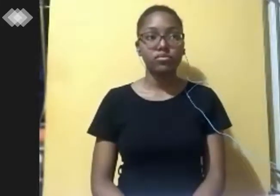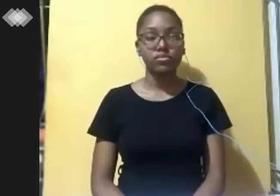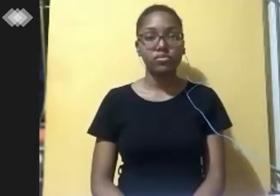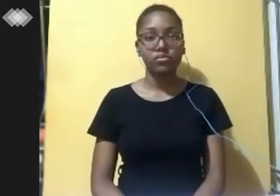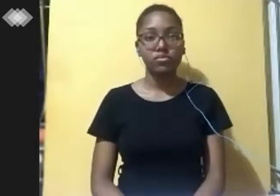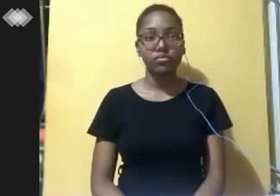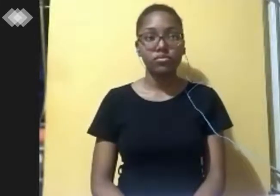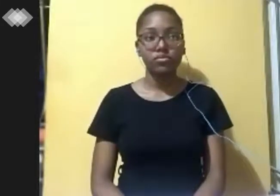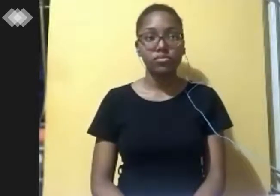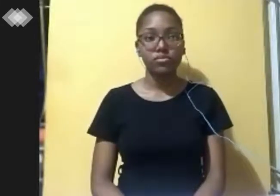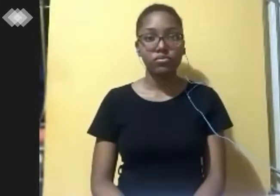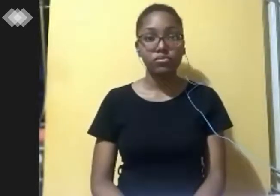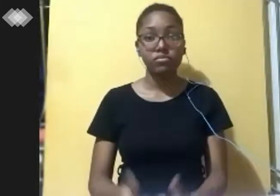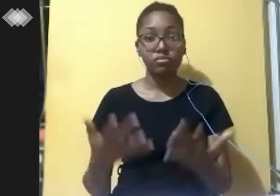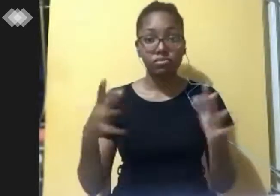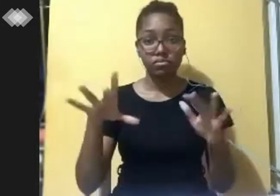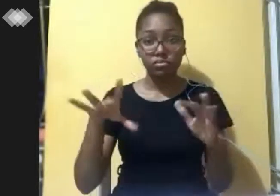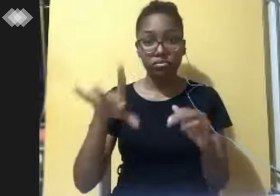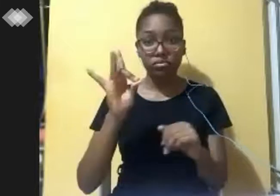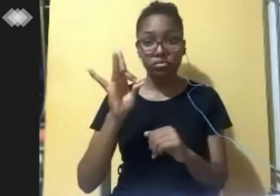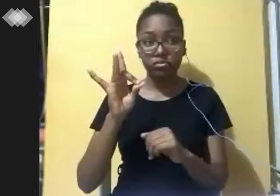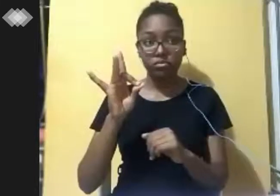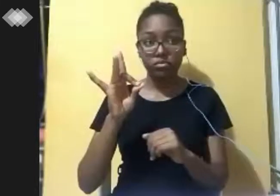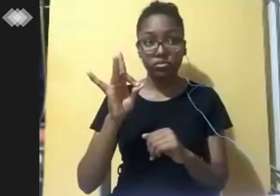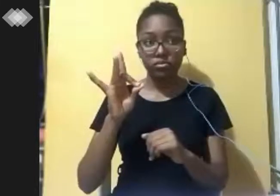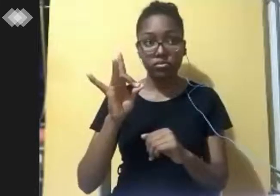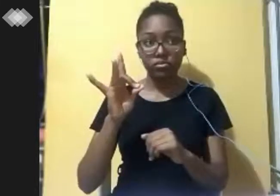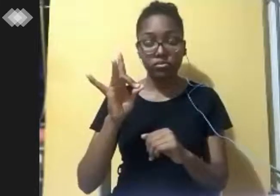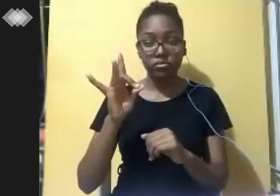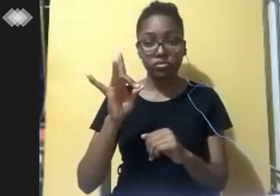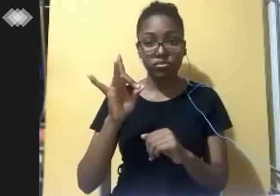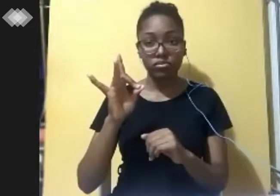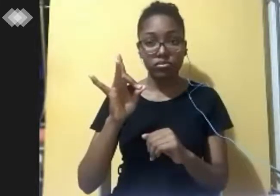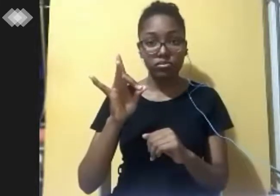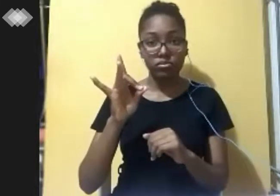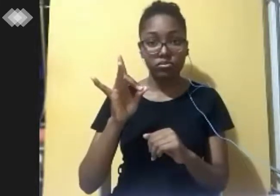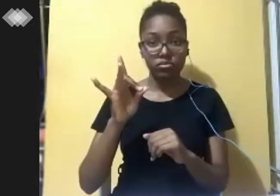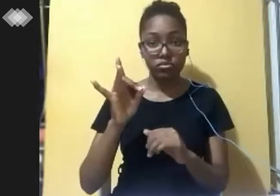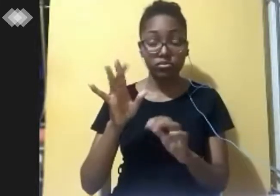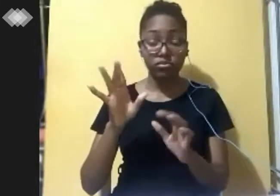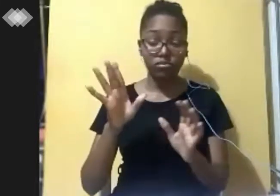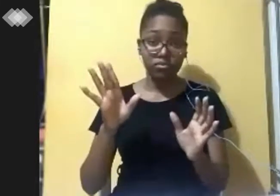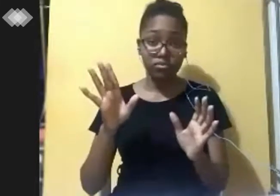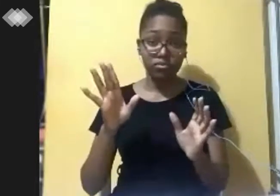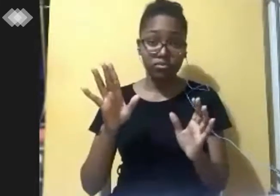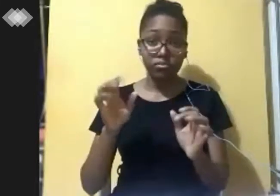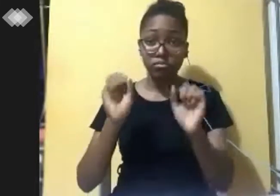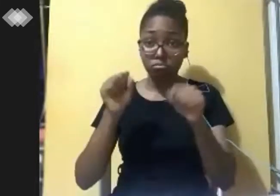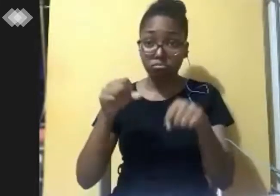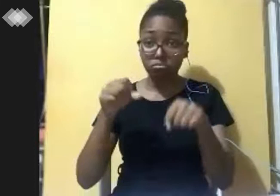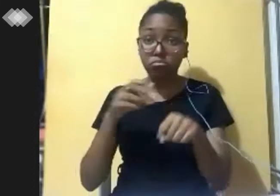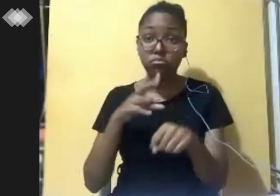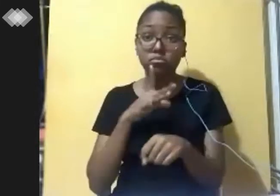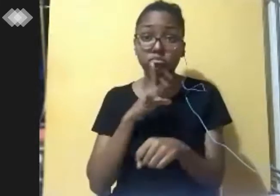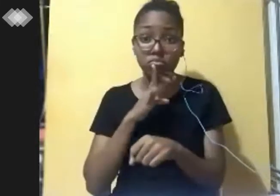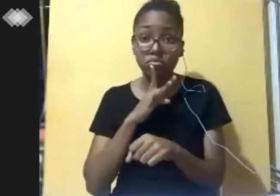Ya la Soy encontraste. Maritza, tengo la mano. Pero de todas maneras, puede hablar, puede expresarse,